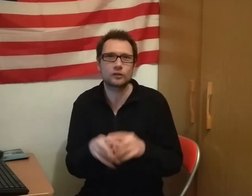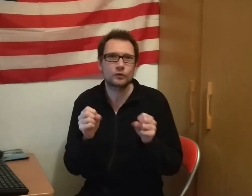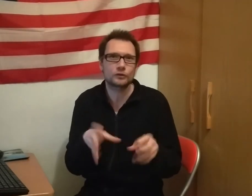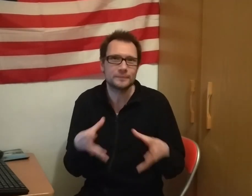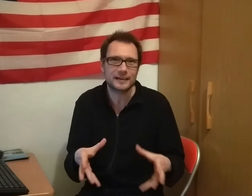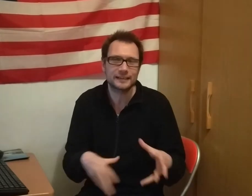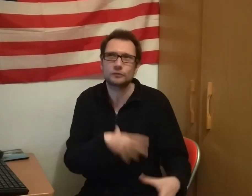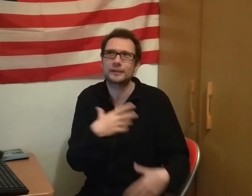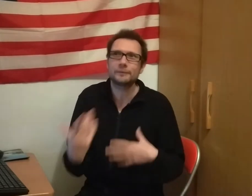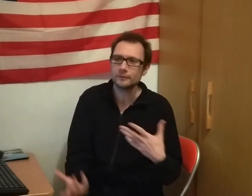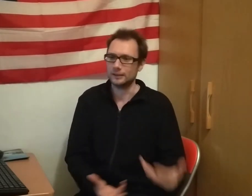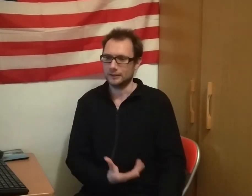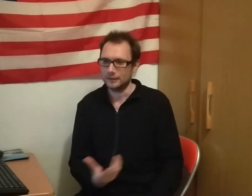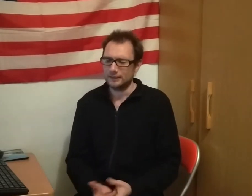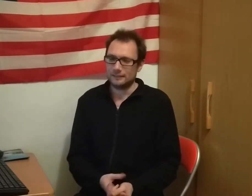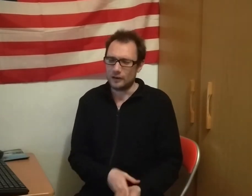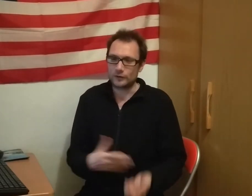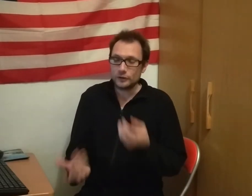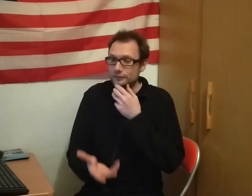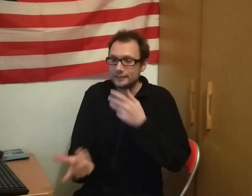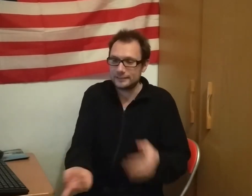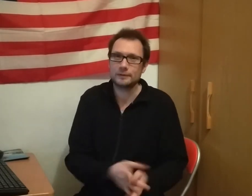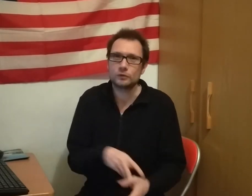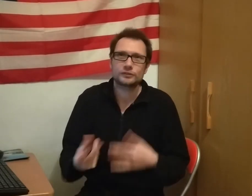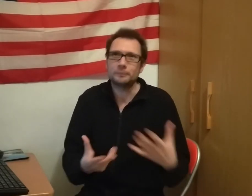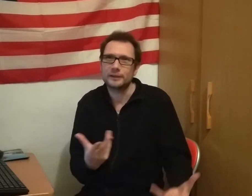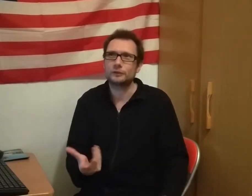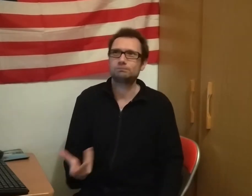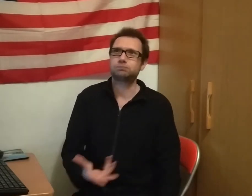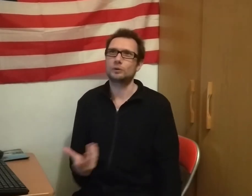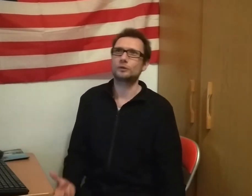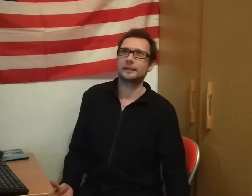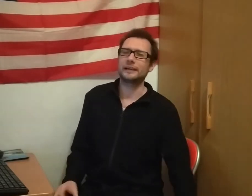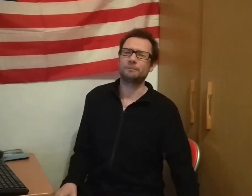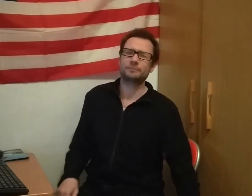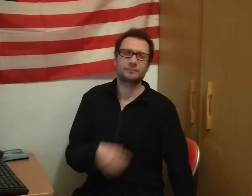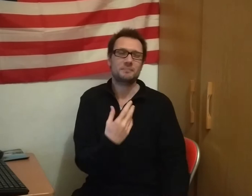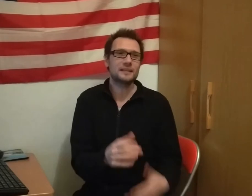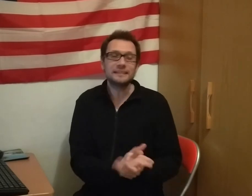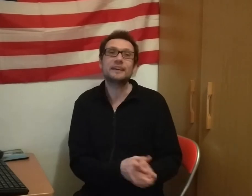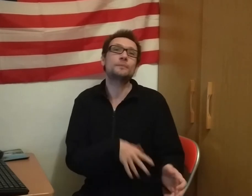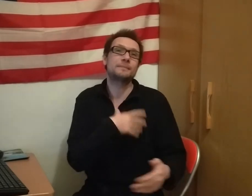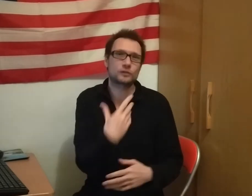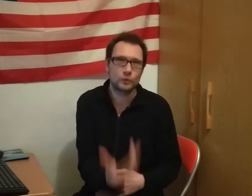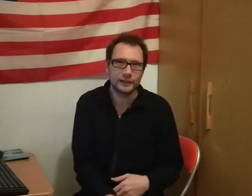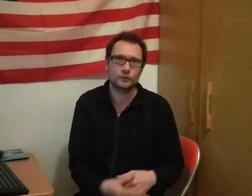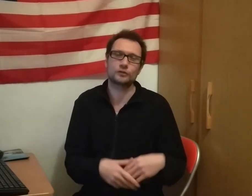juegos de magia, aunque no sé, sí me gustan, pero como que debería comprar más juego, entonces